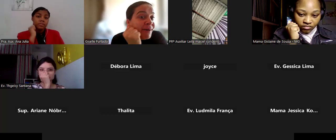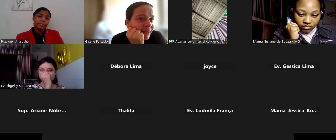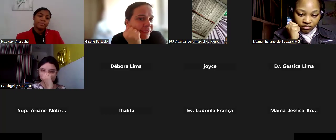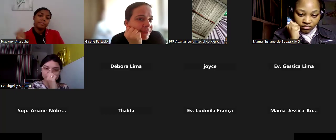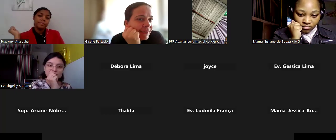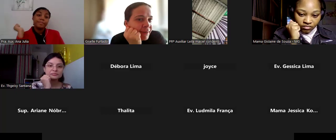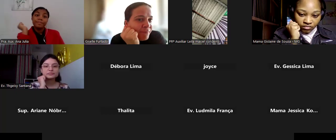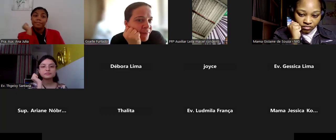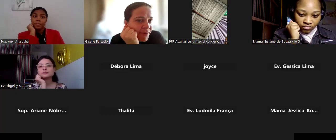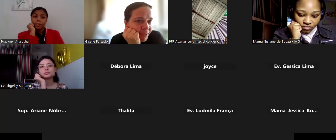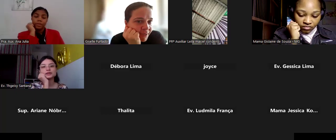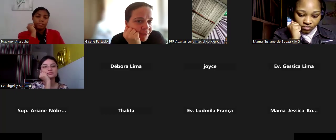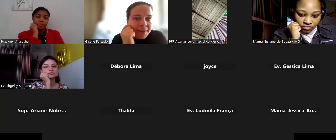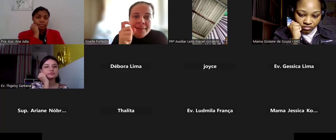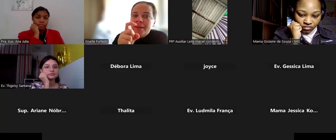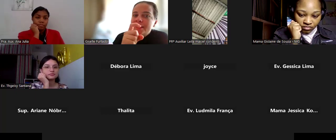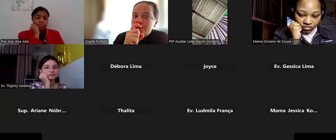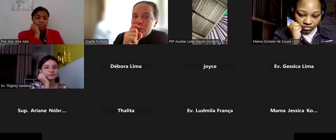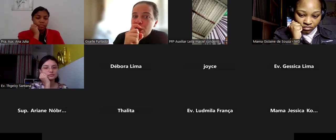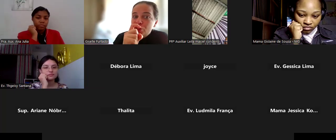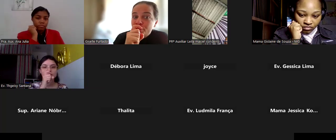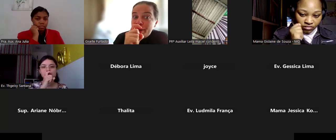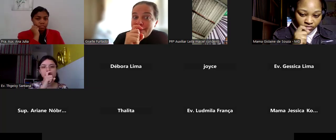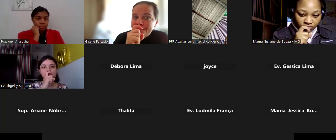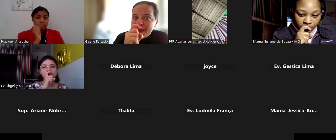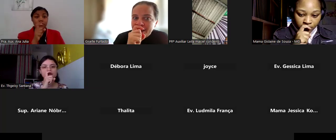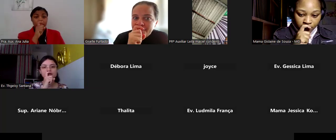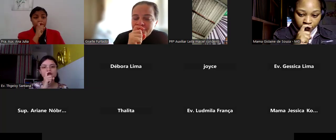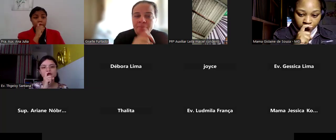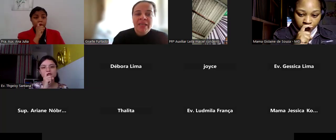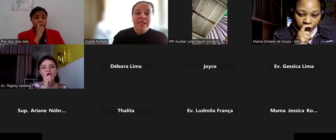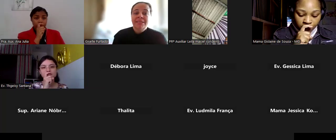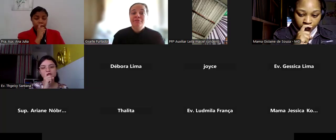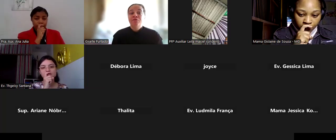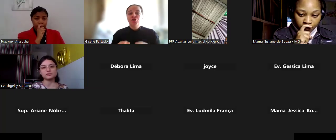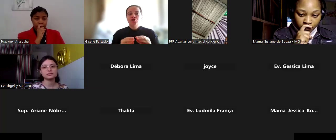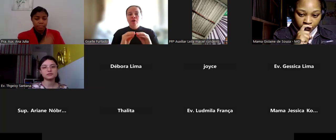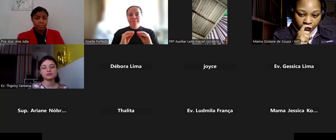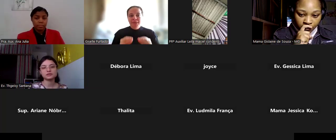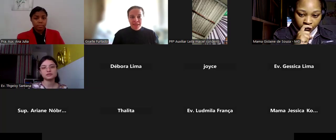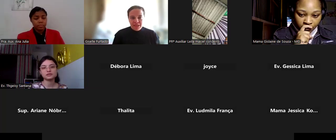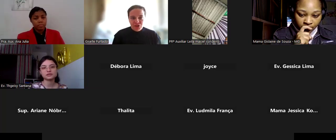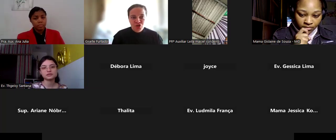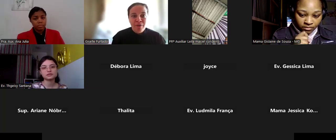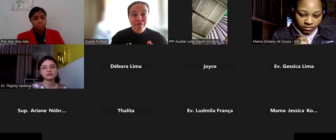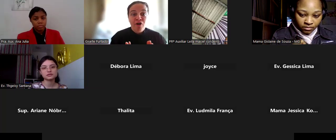mamãe. Mamãe. Esse é o sinal de papai. Se for só mãe de uma